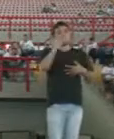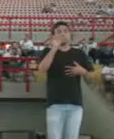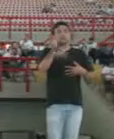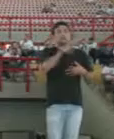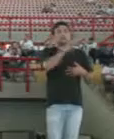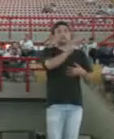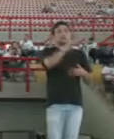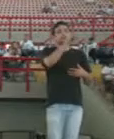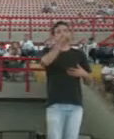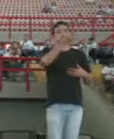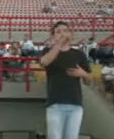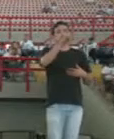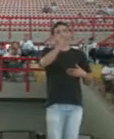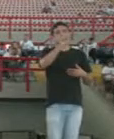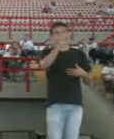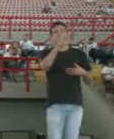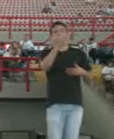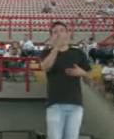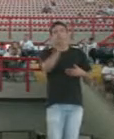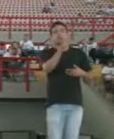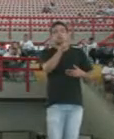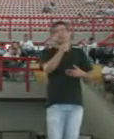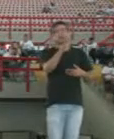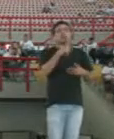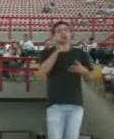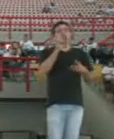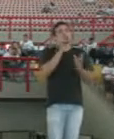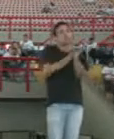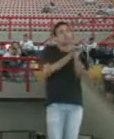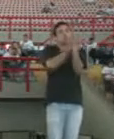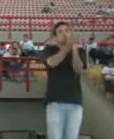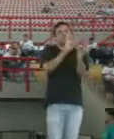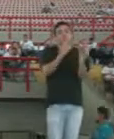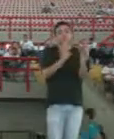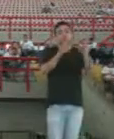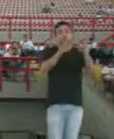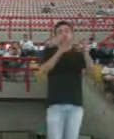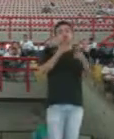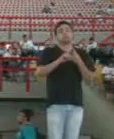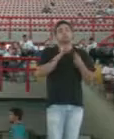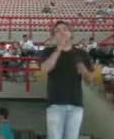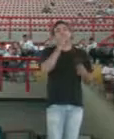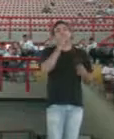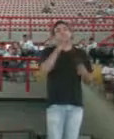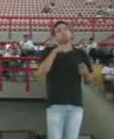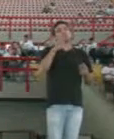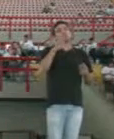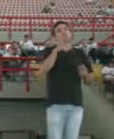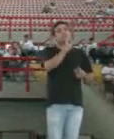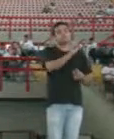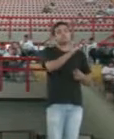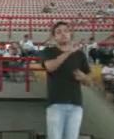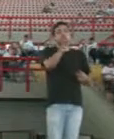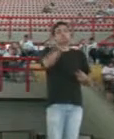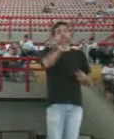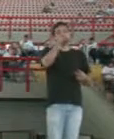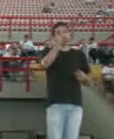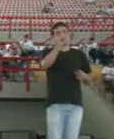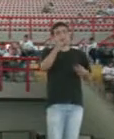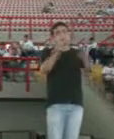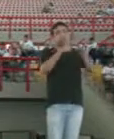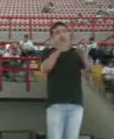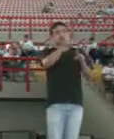da sinonímia. A sinonímia não tem uso relativo, é genérico. Porque quando não couber mais a sinonímia, é porque o